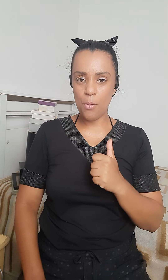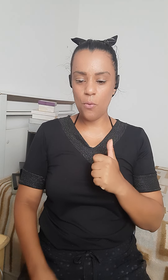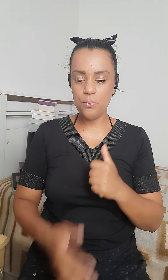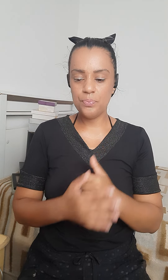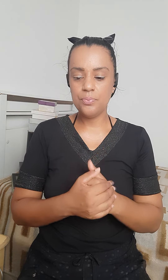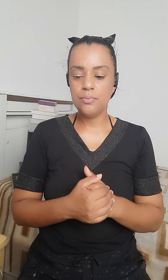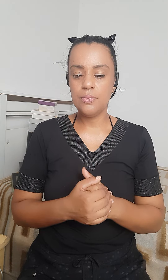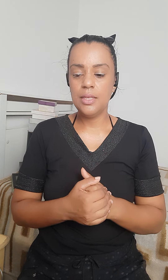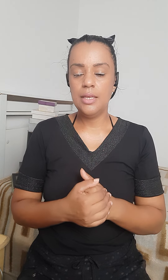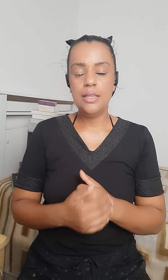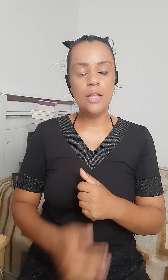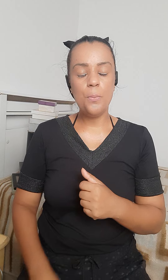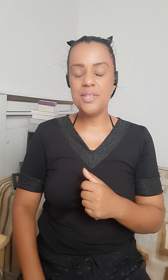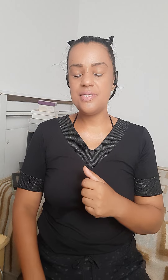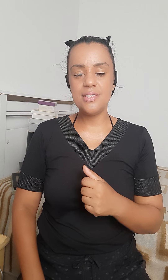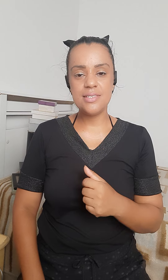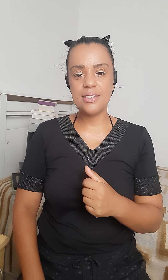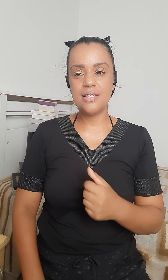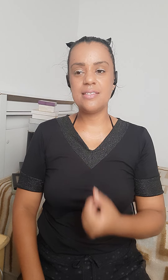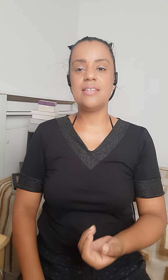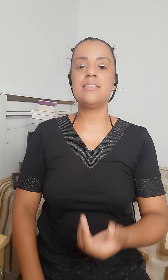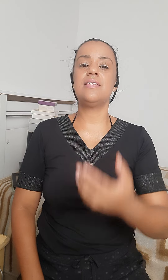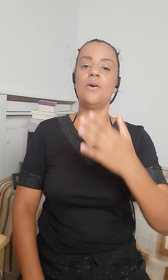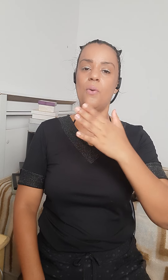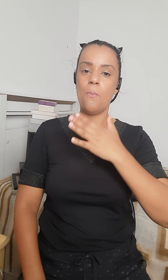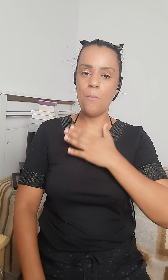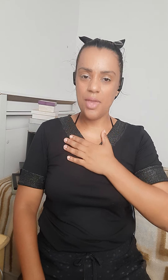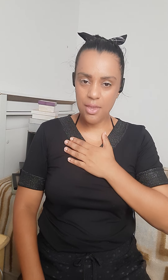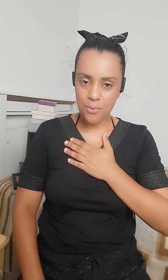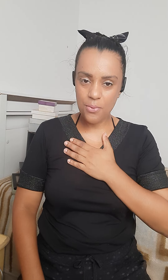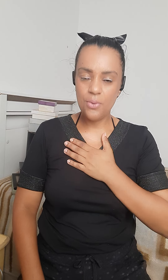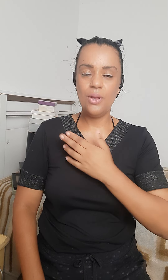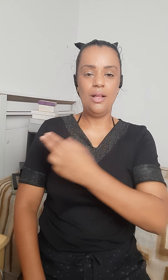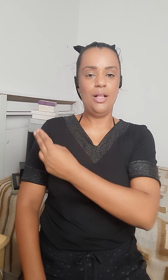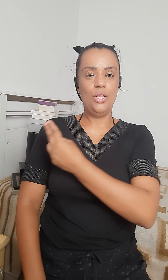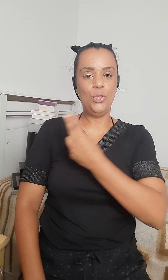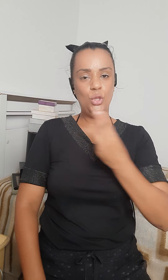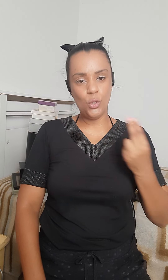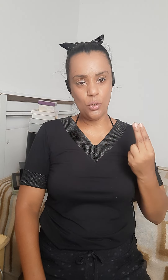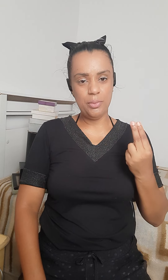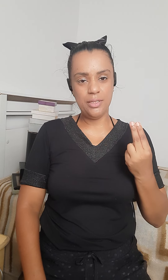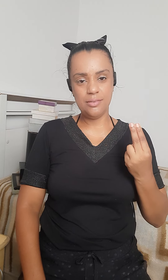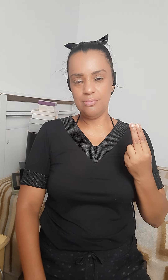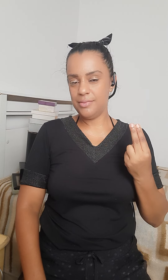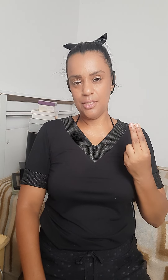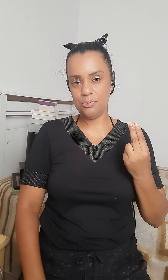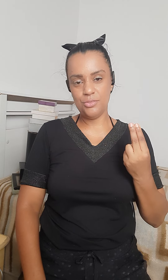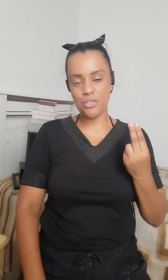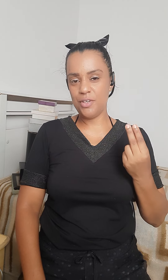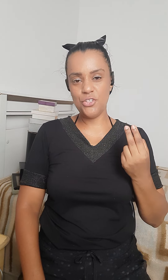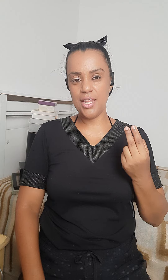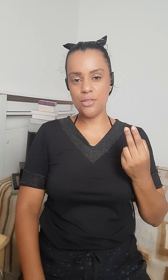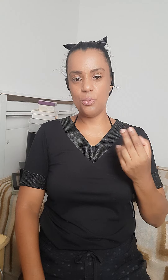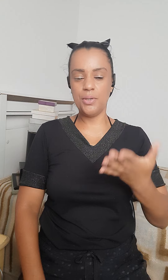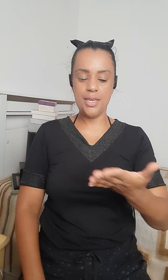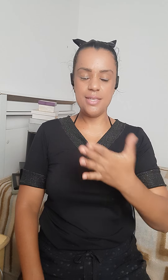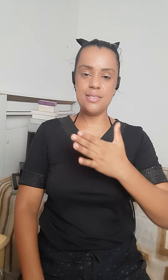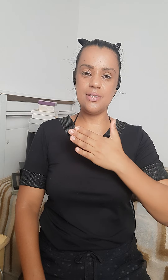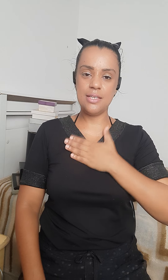bom? Não precisa trazer assim, ó, meu nome. Não, já vai direto. Porque esse sinal